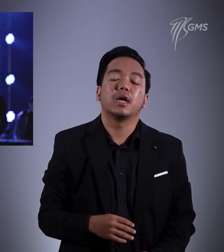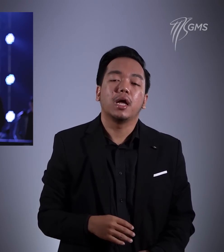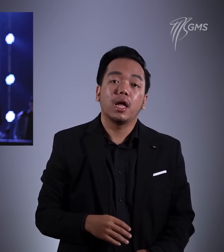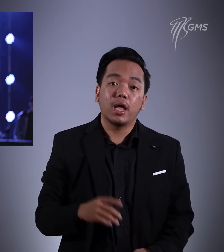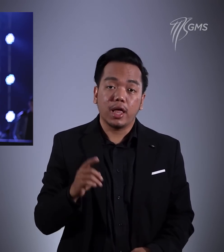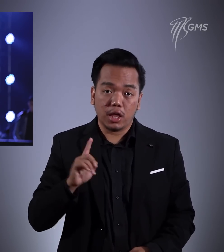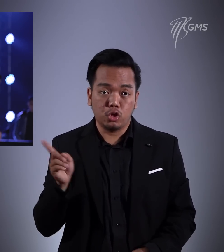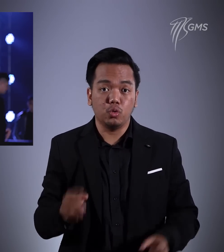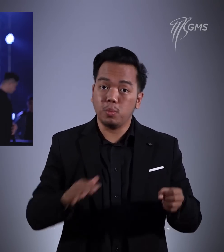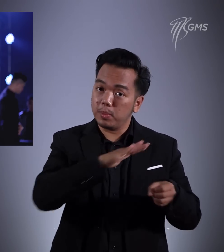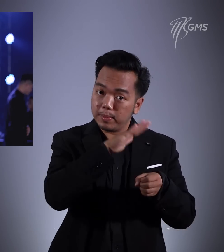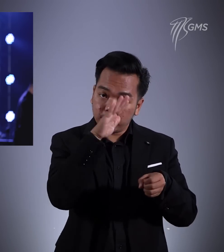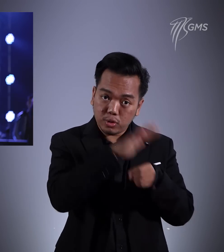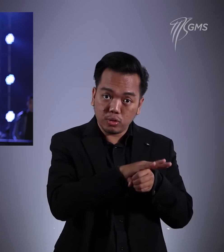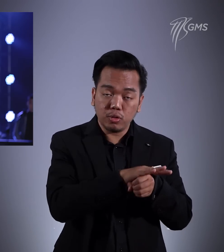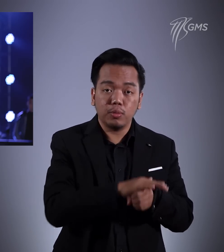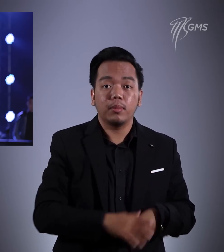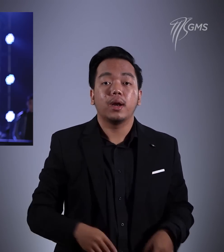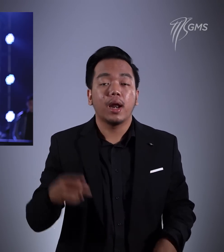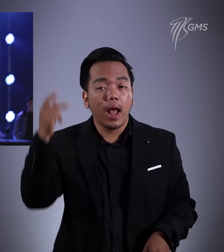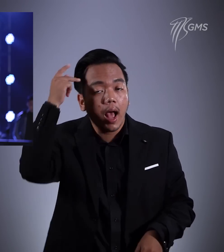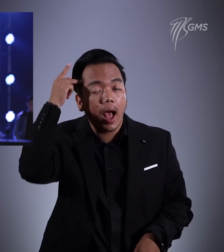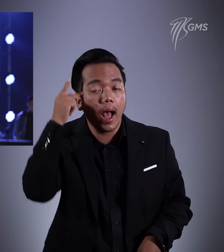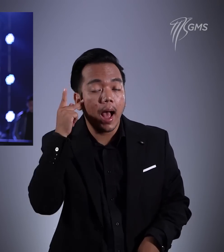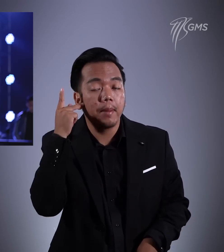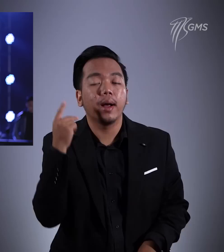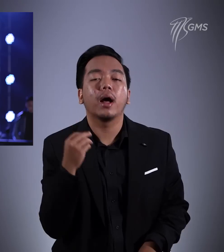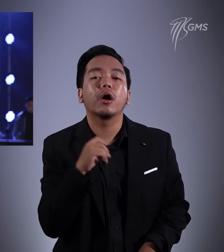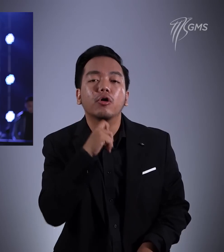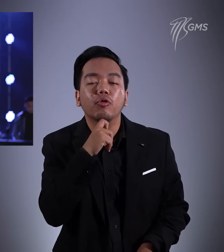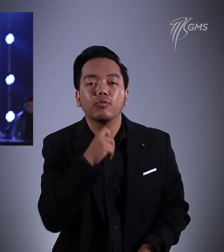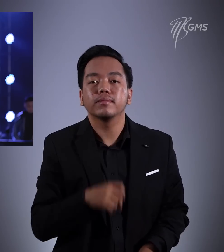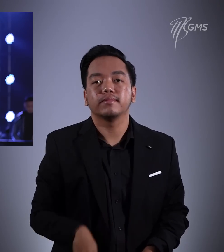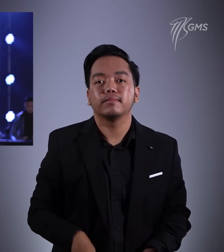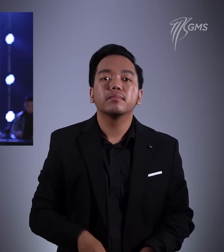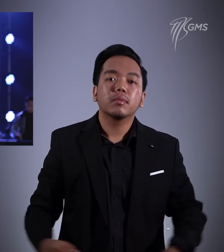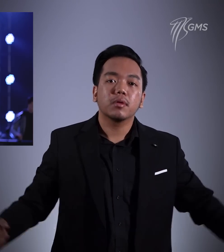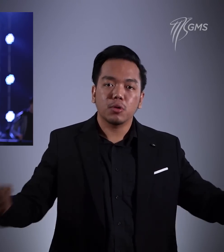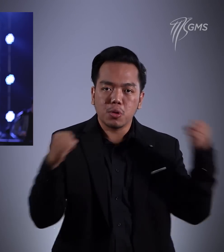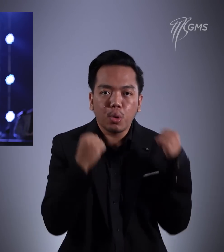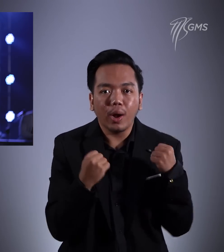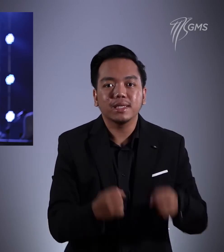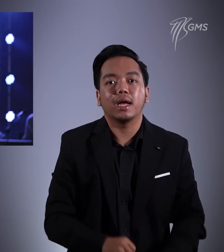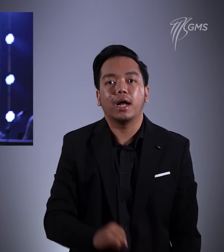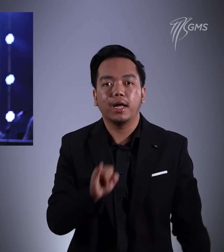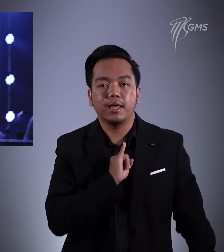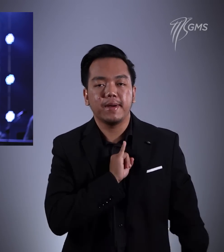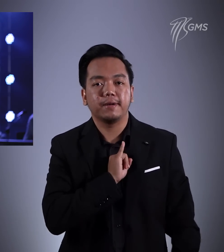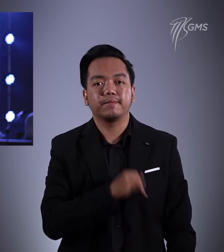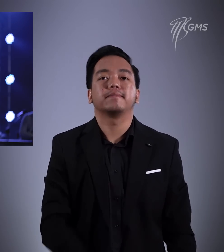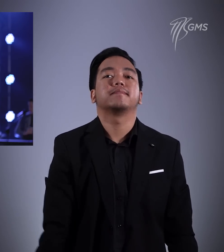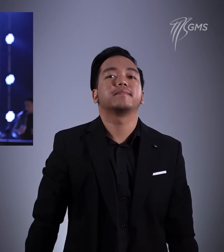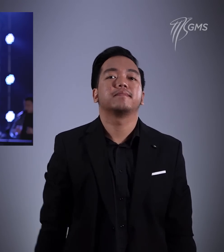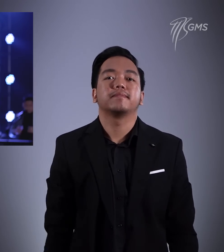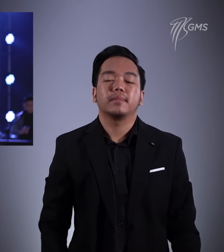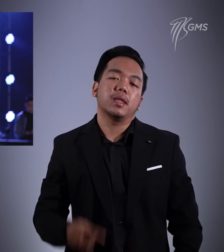pengajaran kitab Habakuk. Yang saya beri judul The Power of Faith atau kuasa iman. Mari kita buka